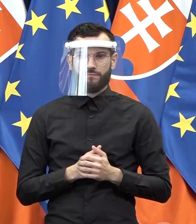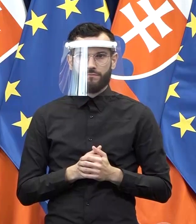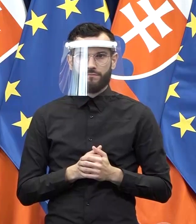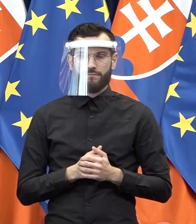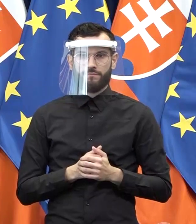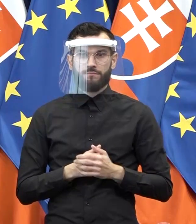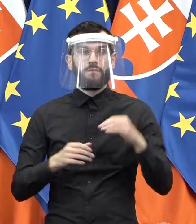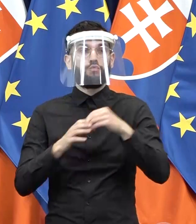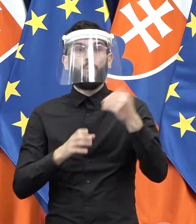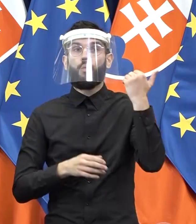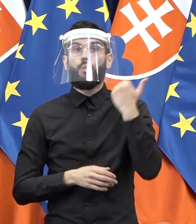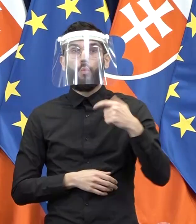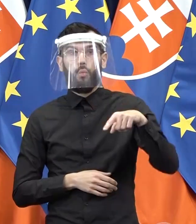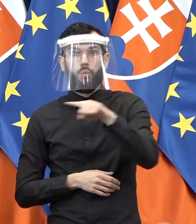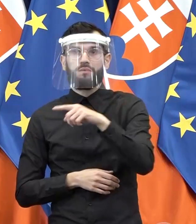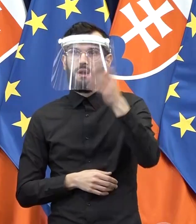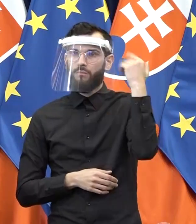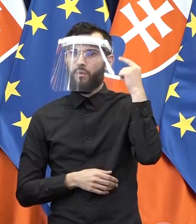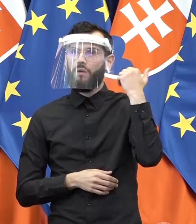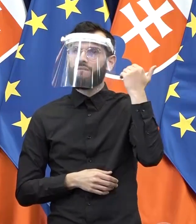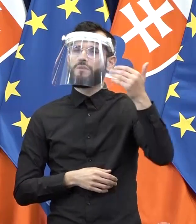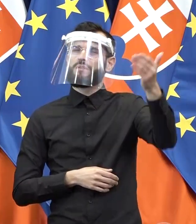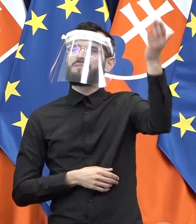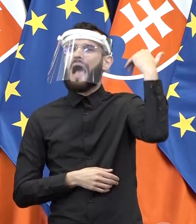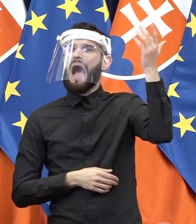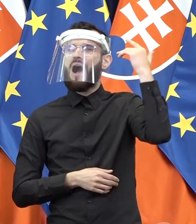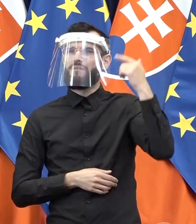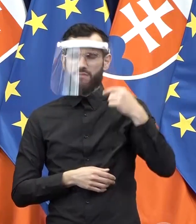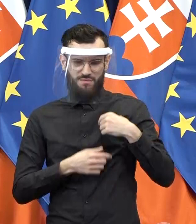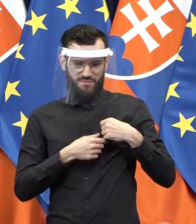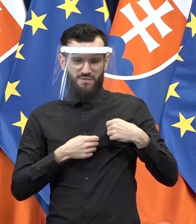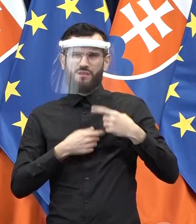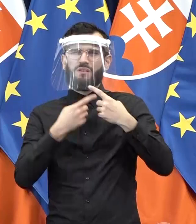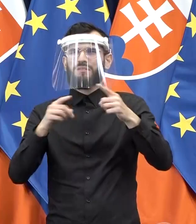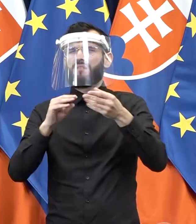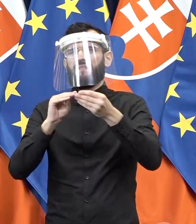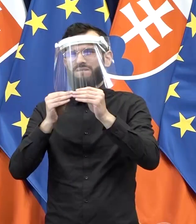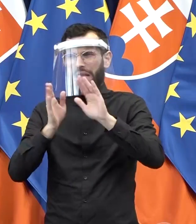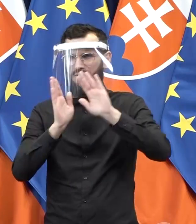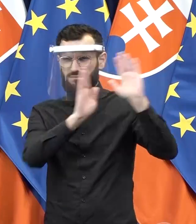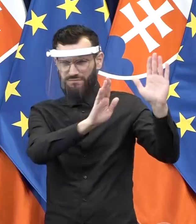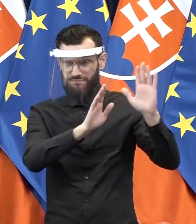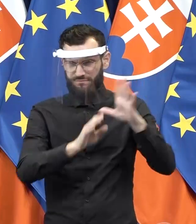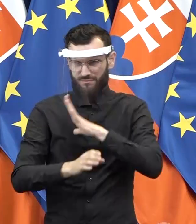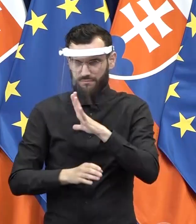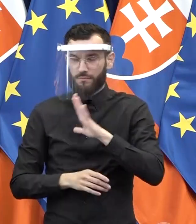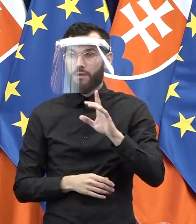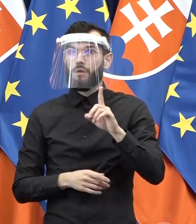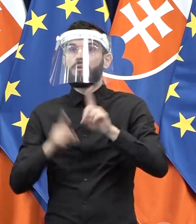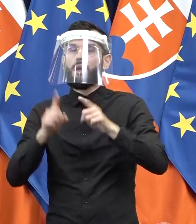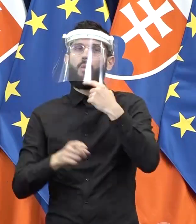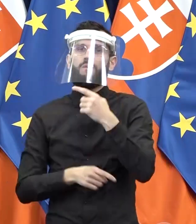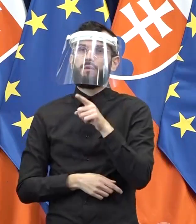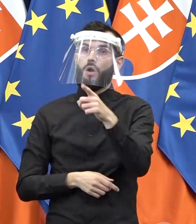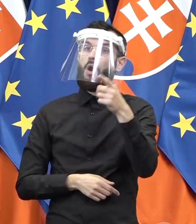Obdobie, kedy ľudia chodili po ulici so žľutými hviezdami, to bolo dávno. Bolo to z iného dôvodu. Samozrejme, že možno niekto by